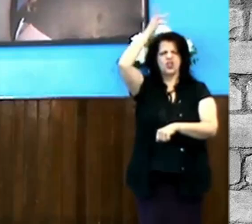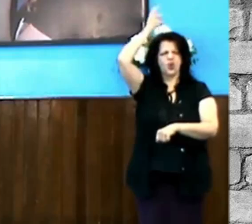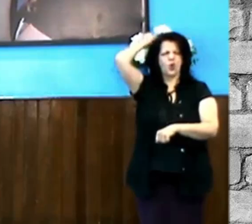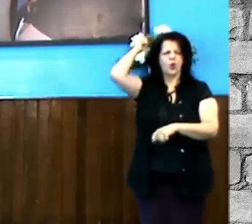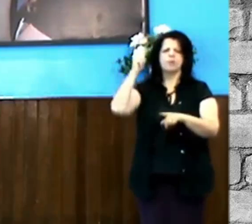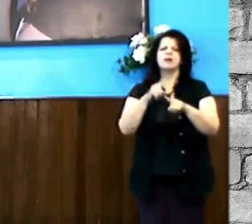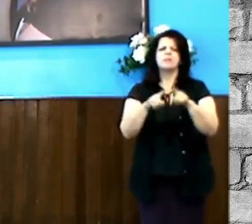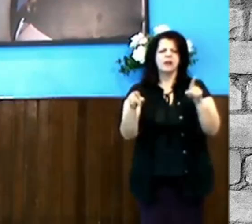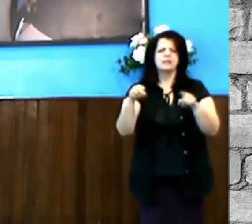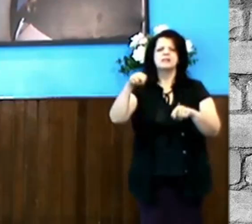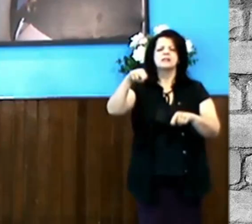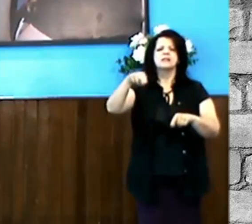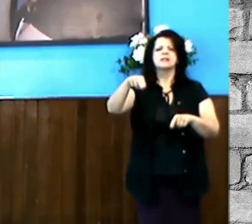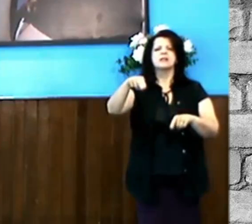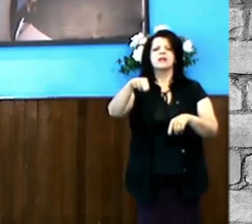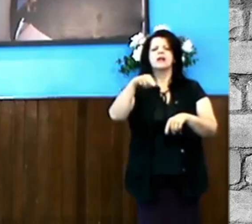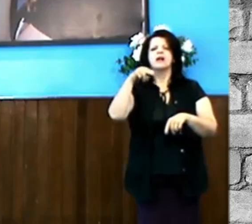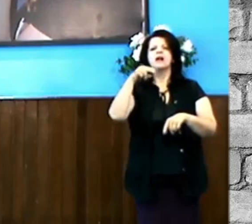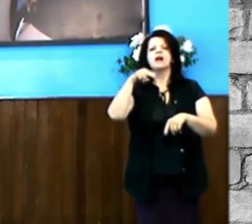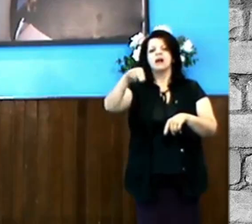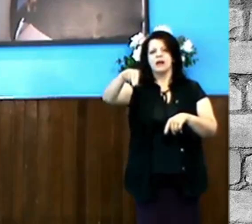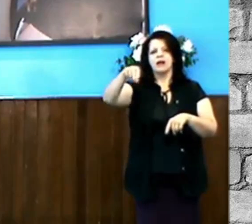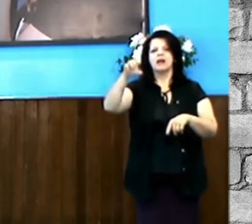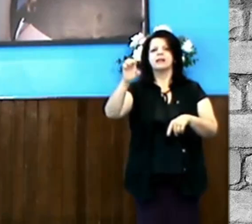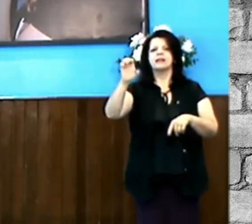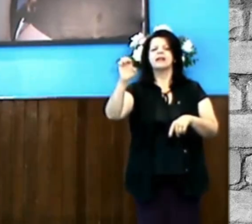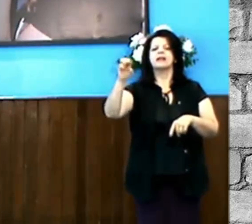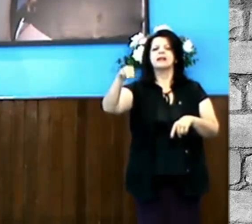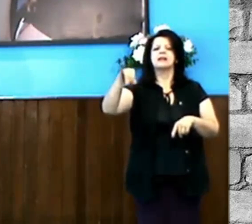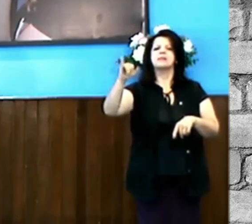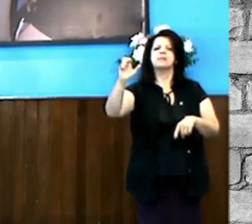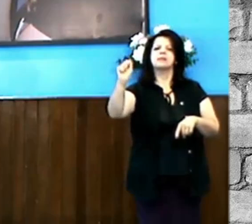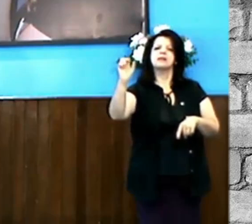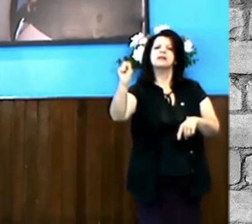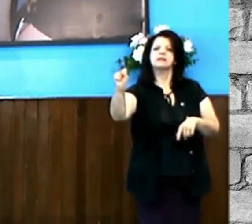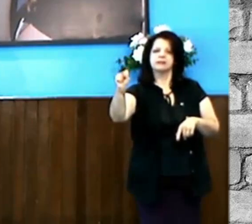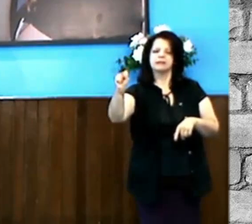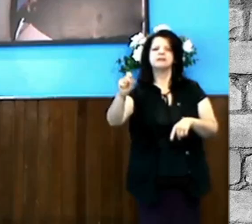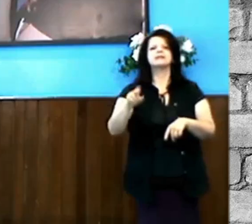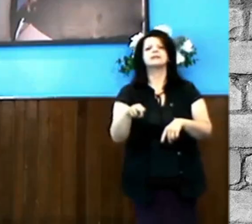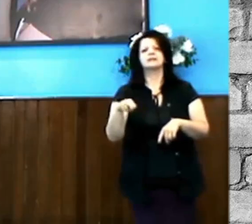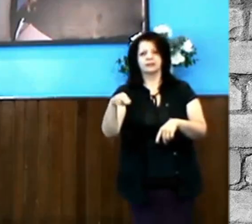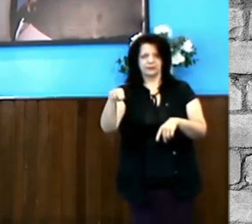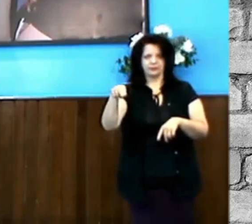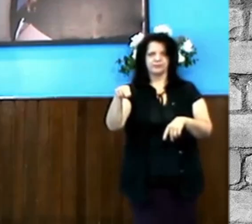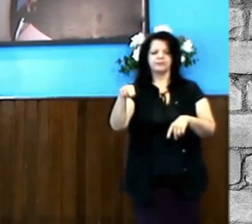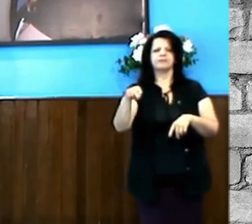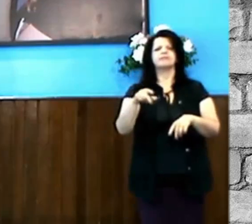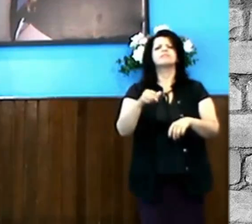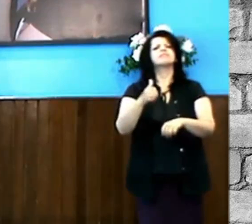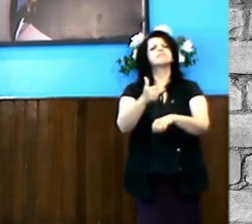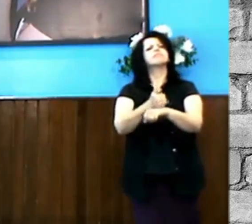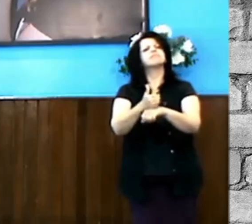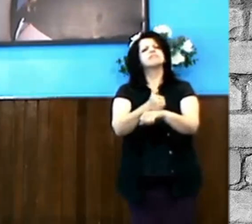por exemplo, diz a Bíblia que era um copeiro do rei. E por que existia essa profissão? Essa profissão era muito boa. A única coisa que você